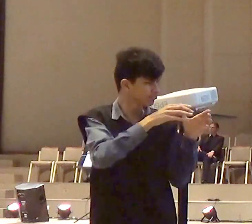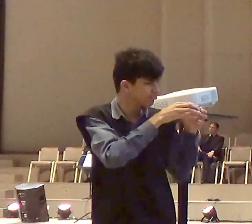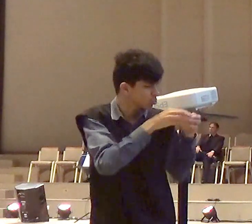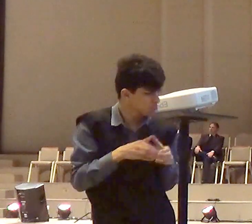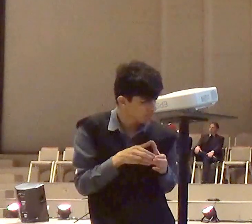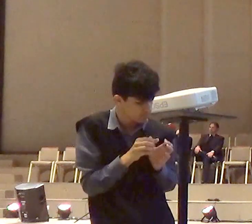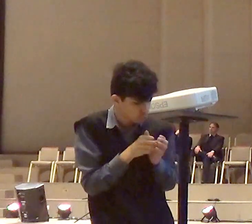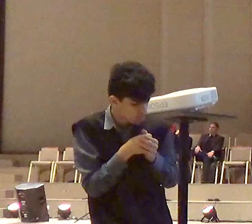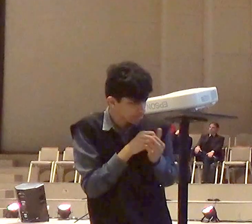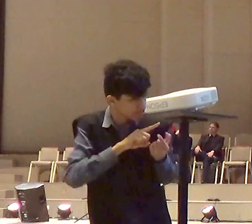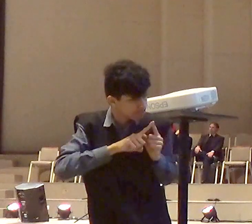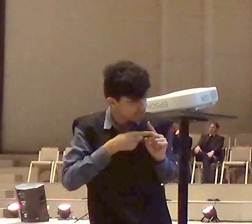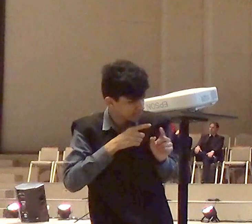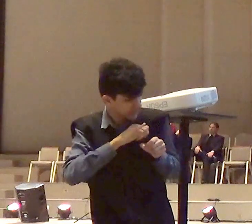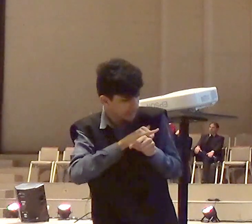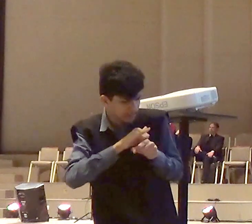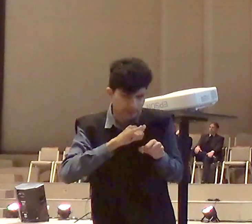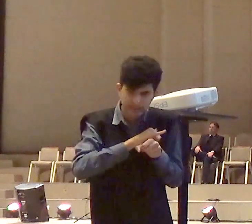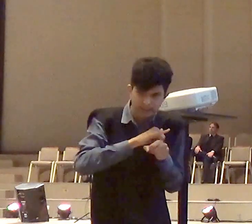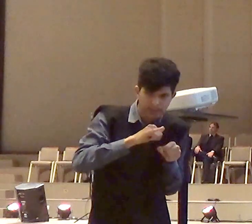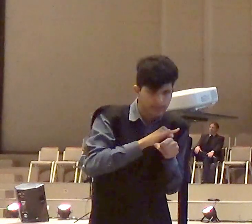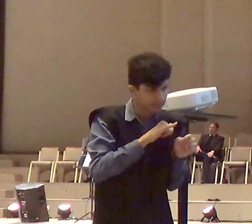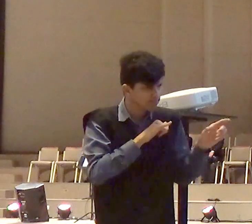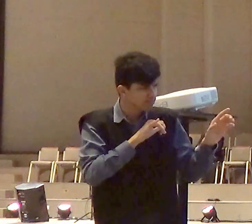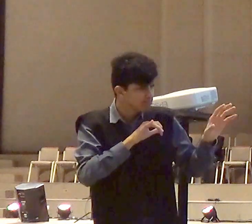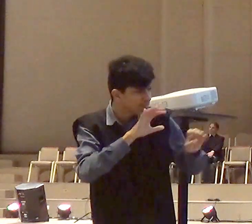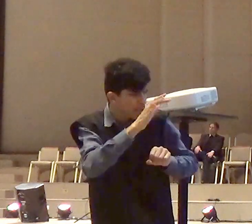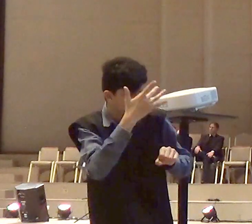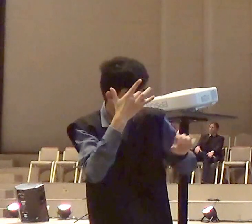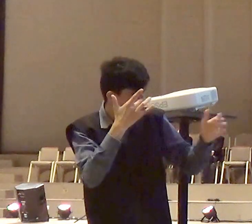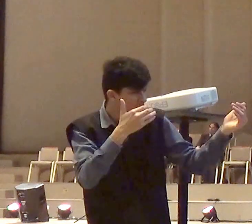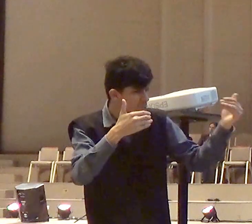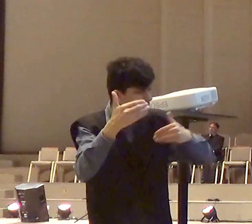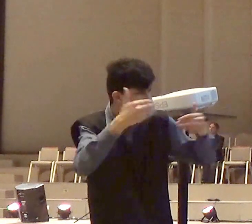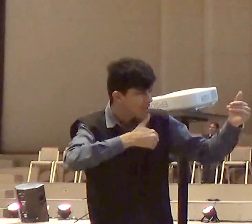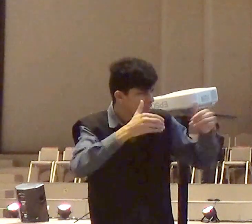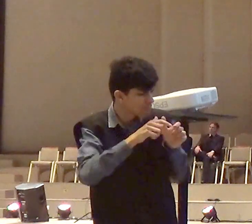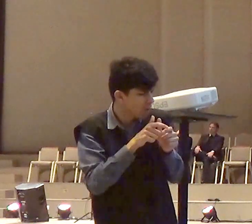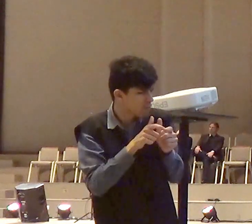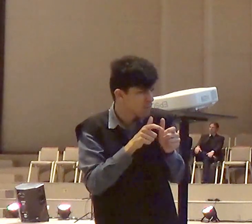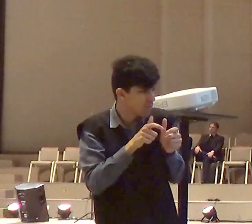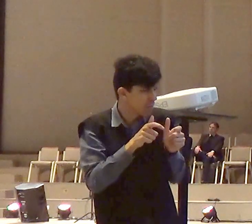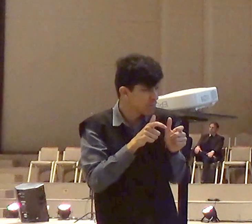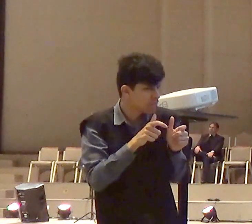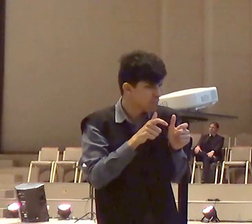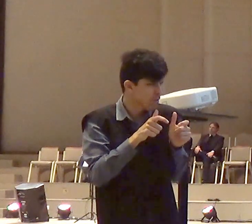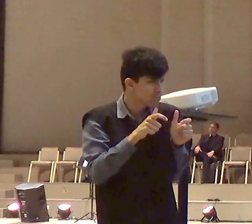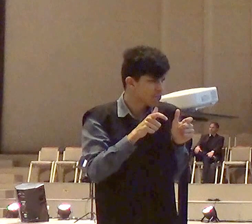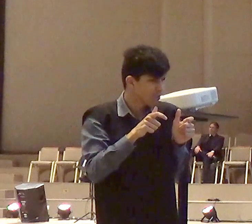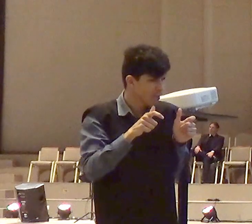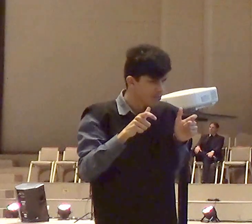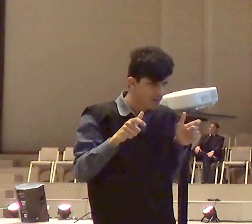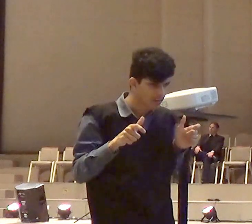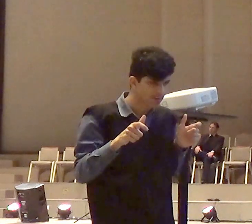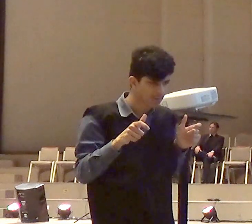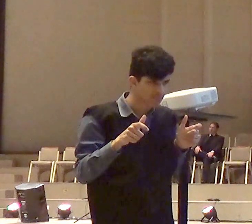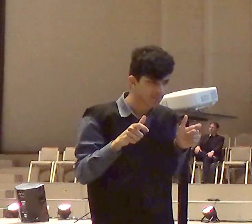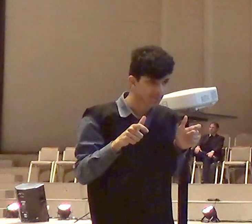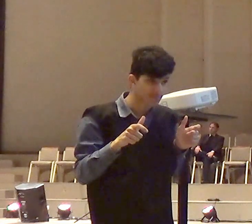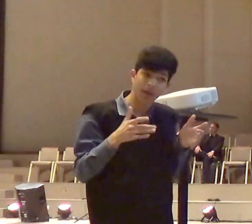que começam a me fortalecer e depois começam a me cobrar você tem que fazer alguma coisa